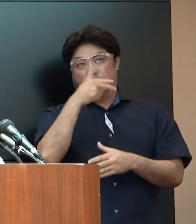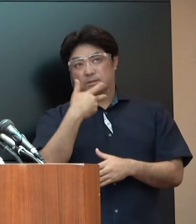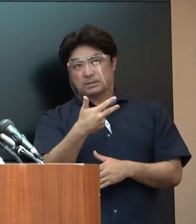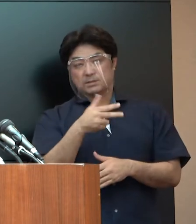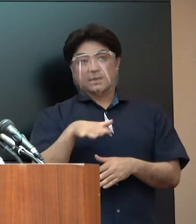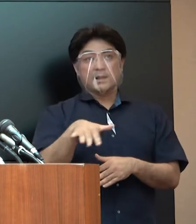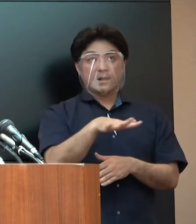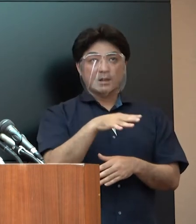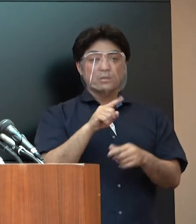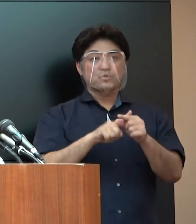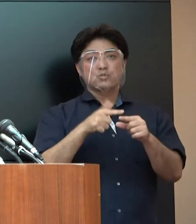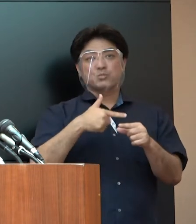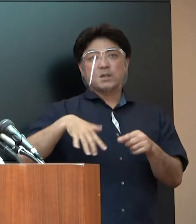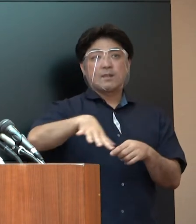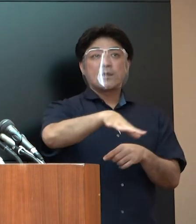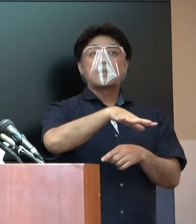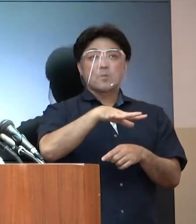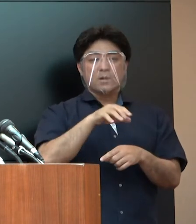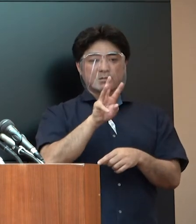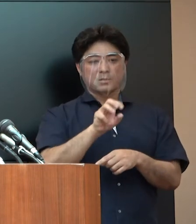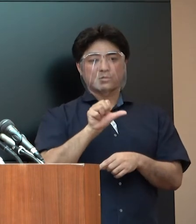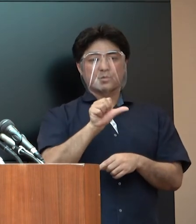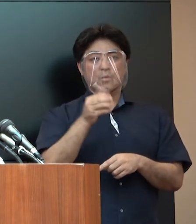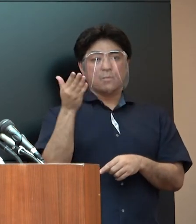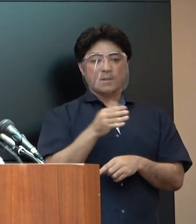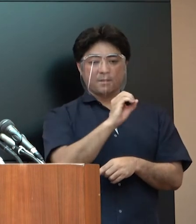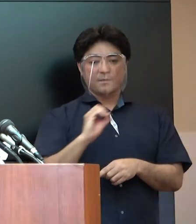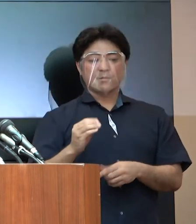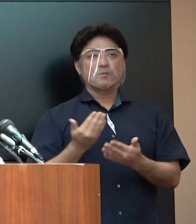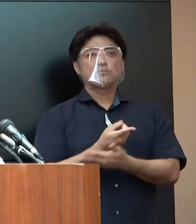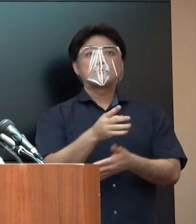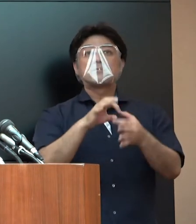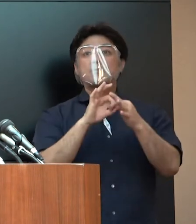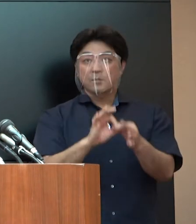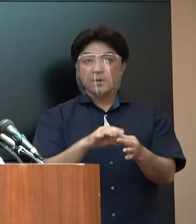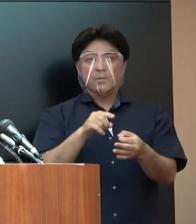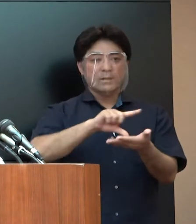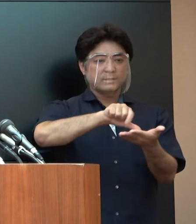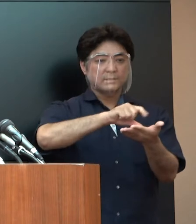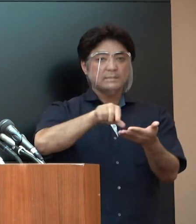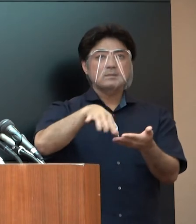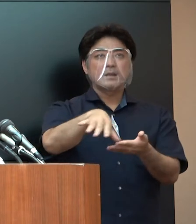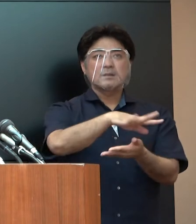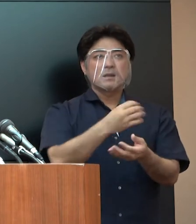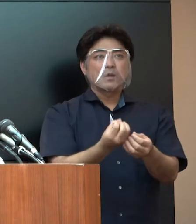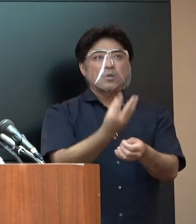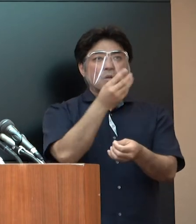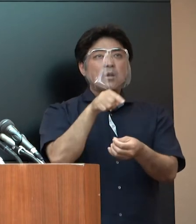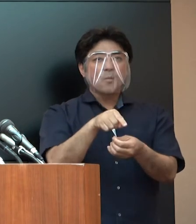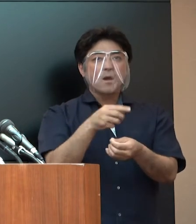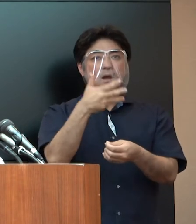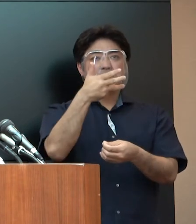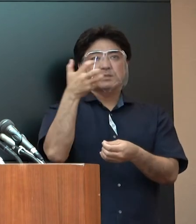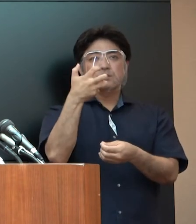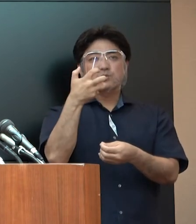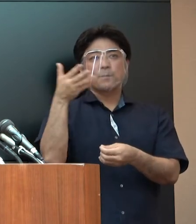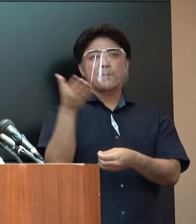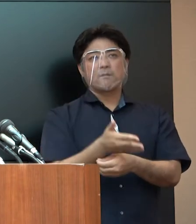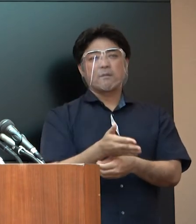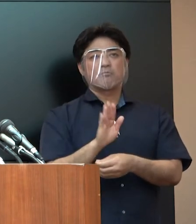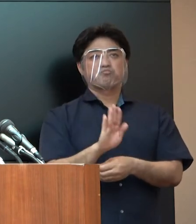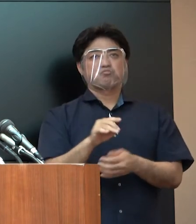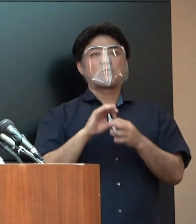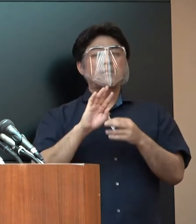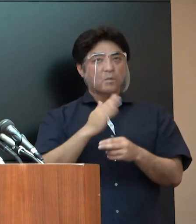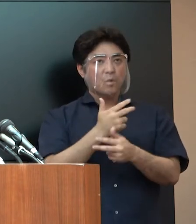含む中部保健所管内が 35% となっており、これらの地域での発生が約8割を占めていますが、